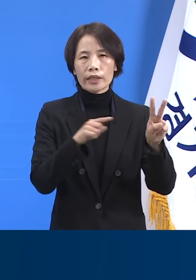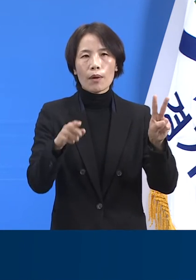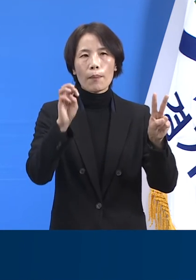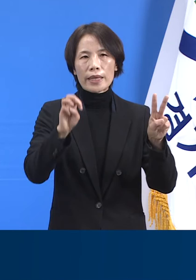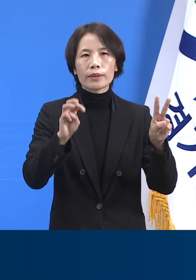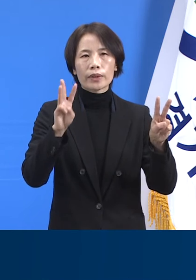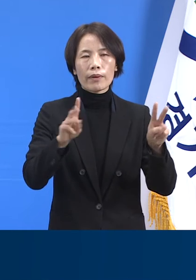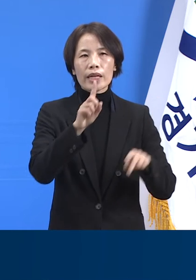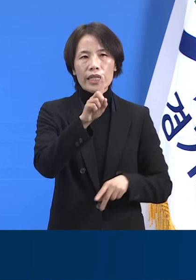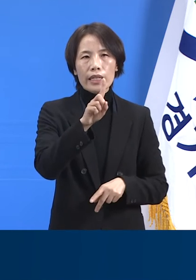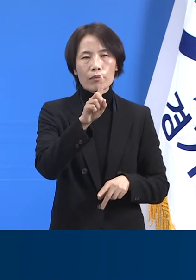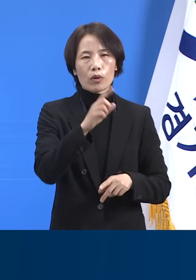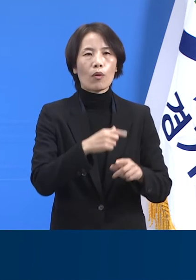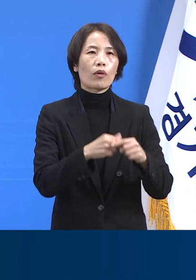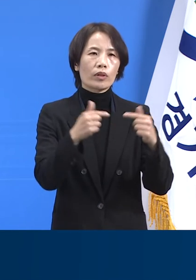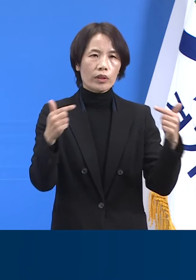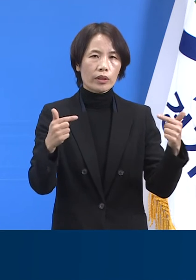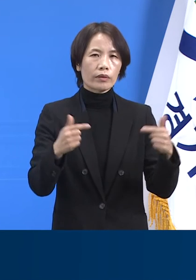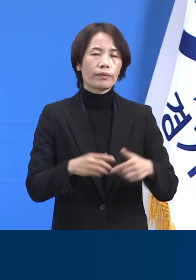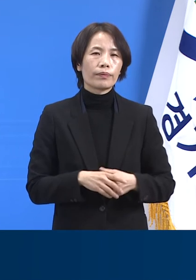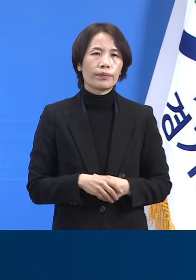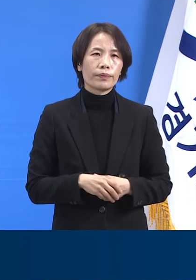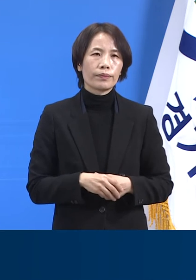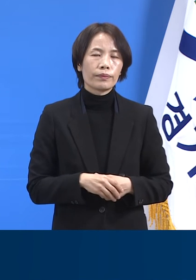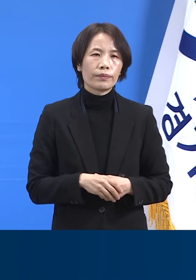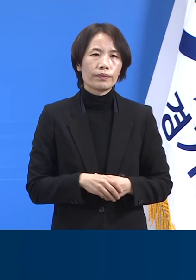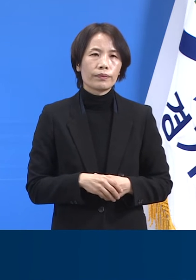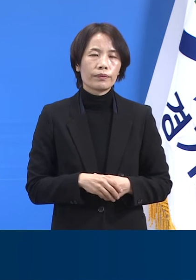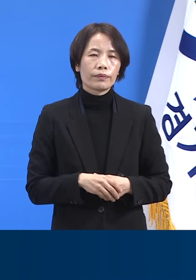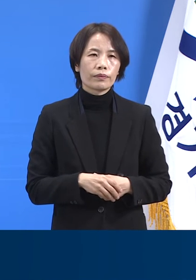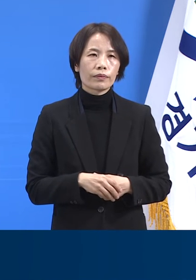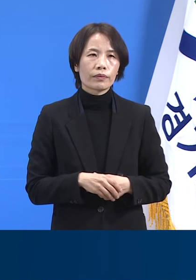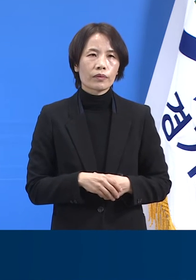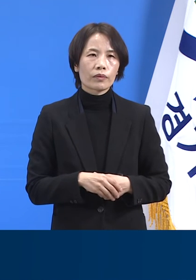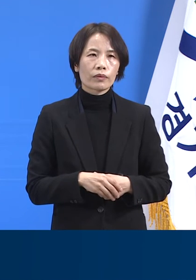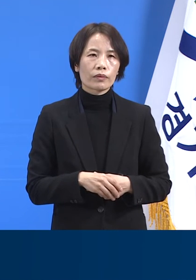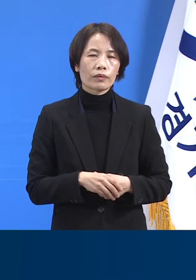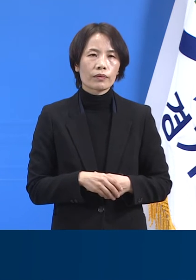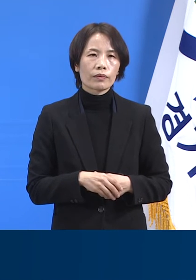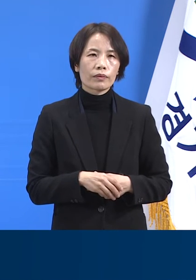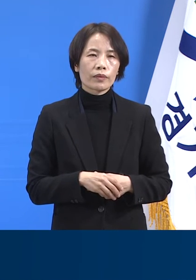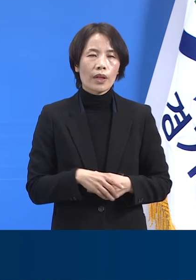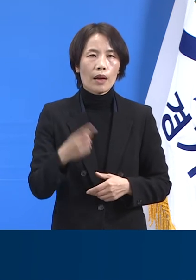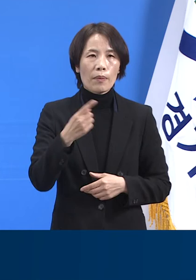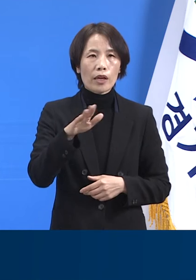83%로 1%포인트 증가했습니다. 특히 중환자 병상 사용의 경우